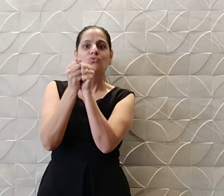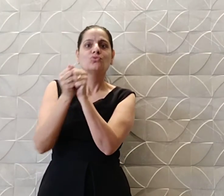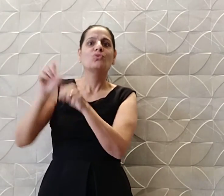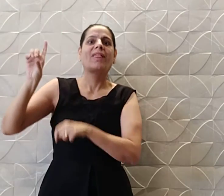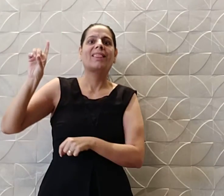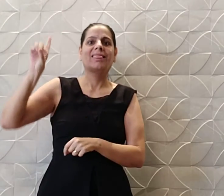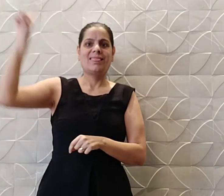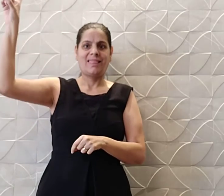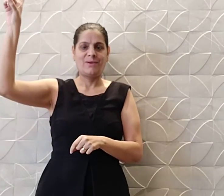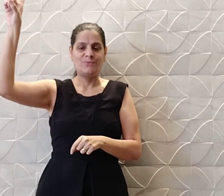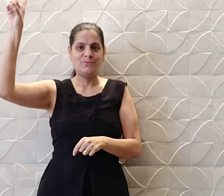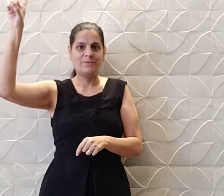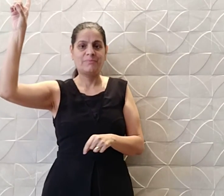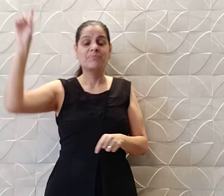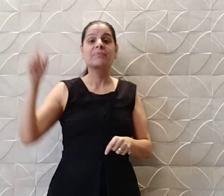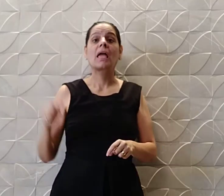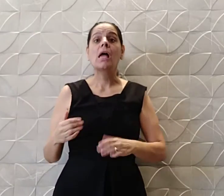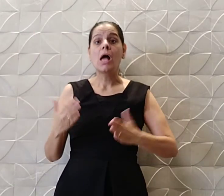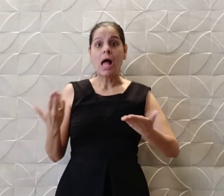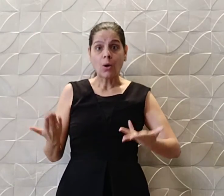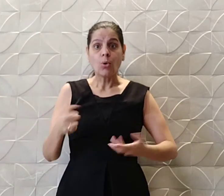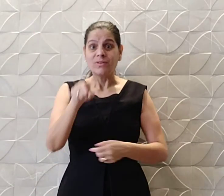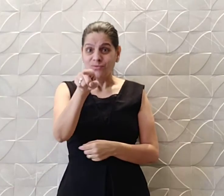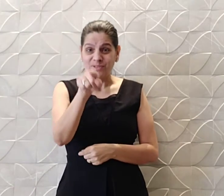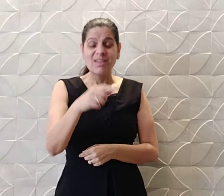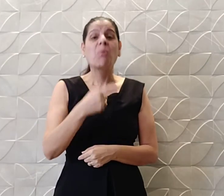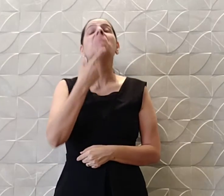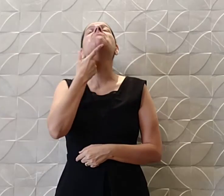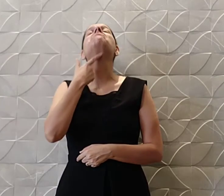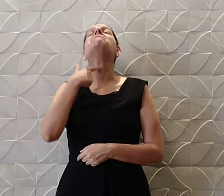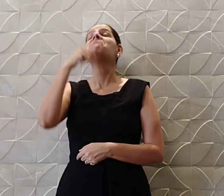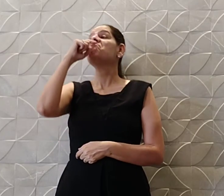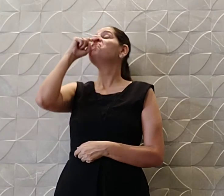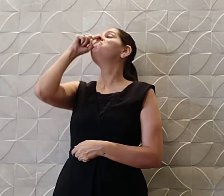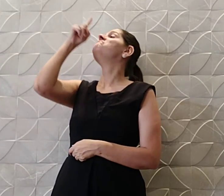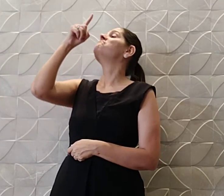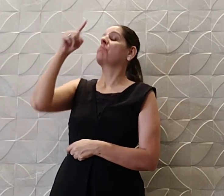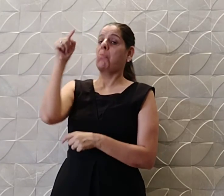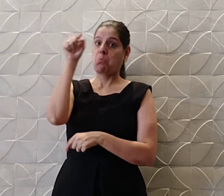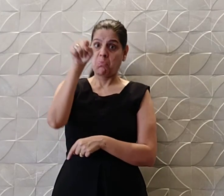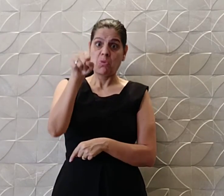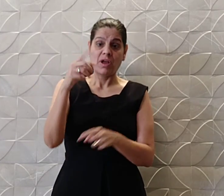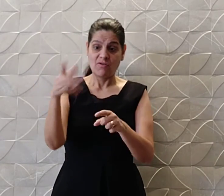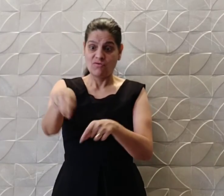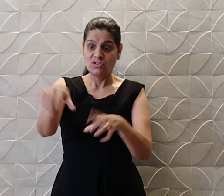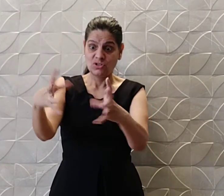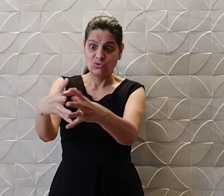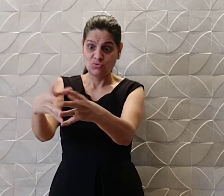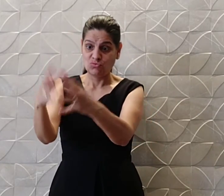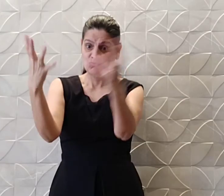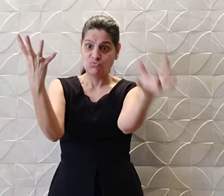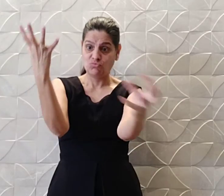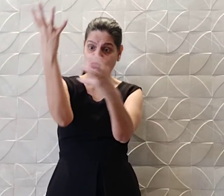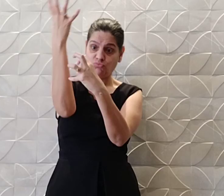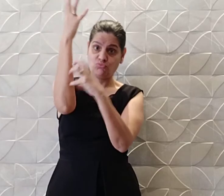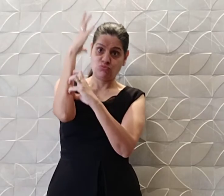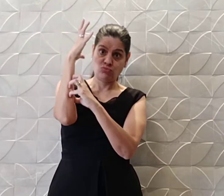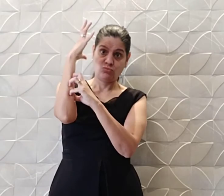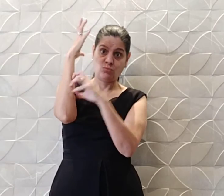No entanto, não devem se orgulhar de terem sido enxertados no lugar dos ramos que foram cortados, pois